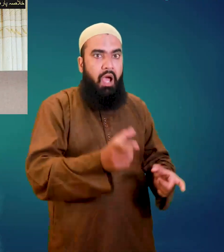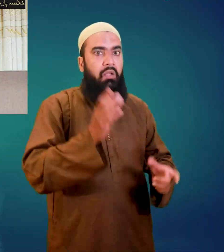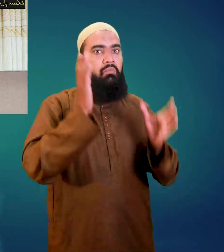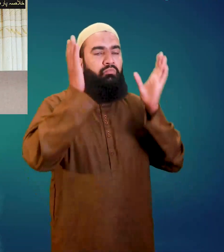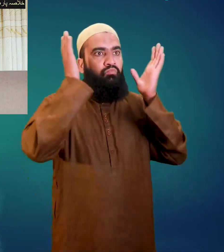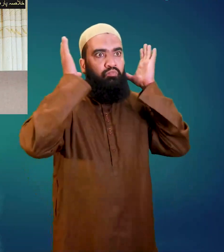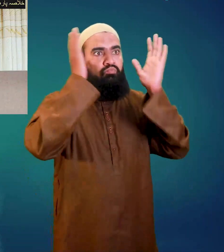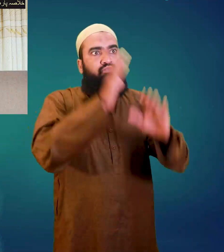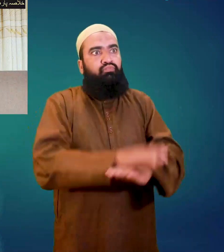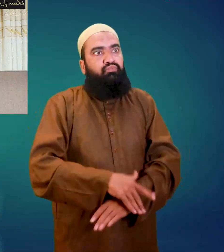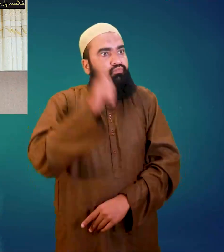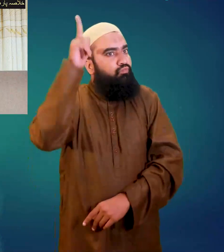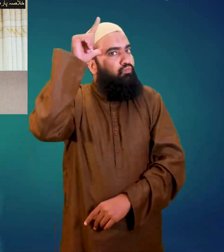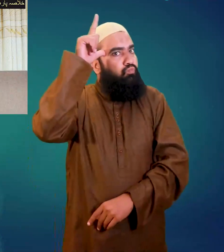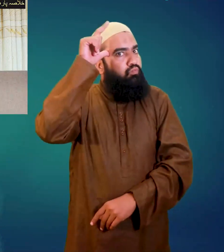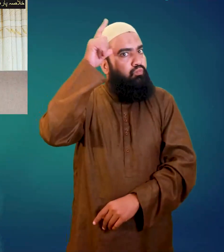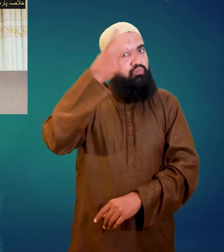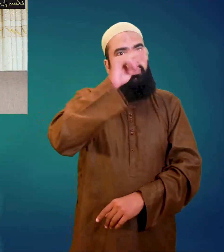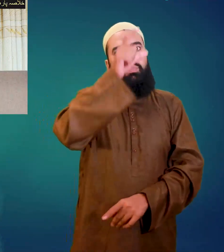کی نمازوں کی حفاظت